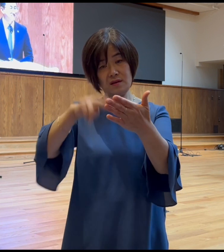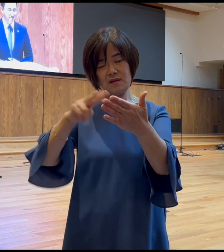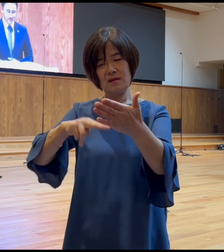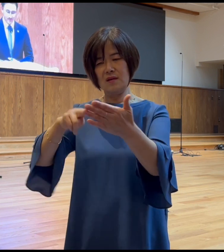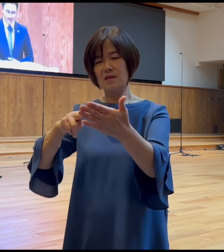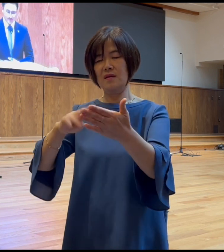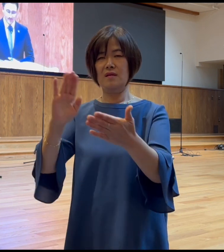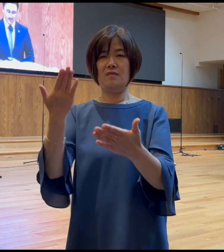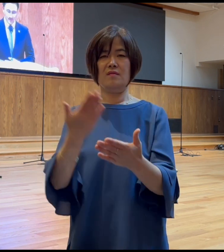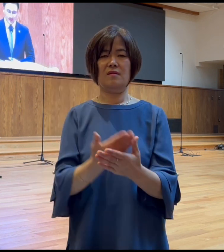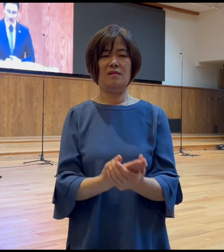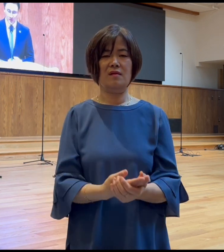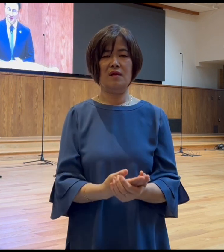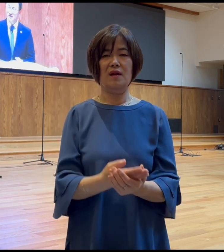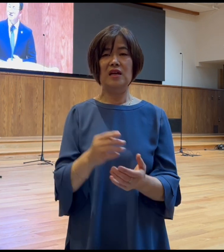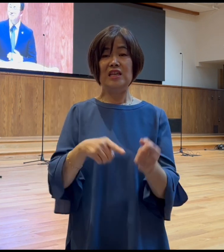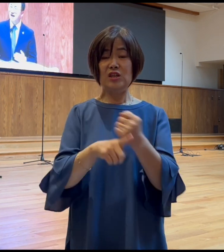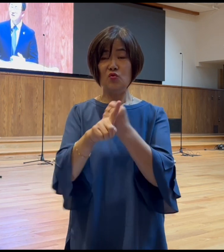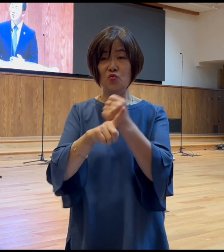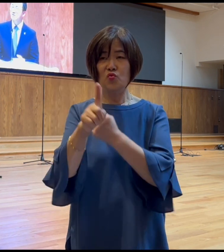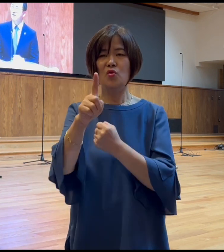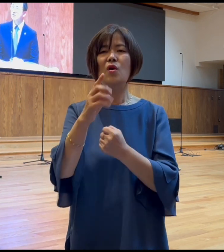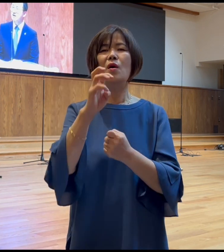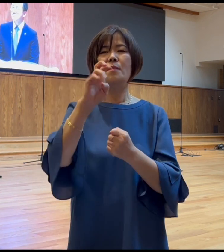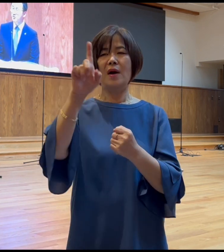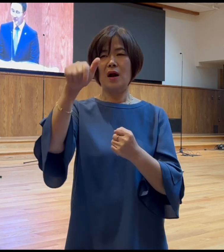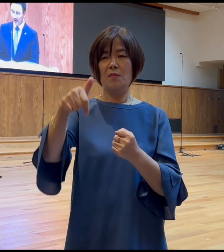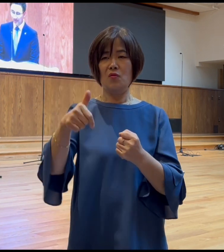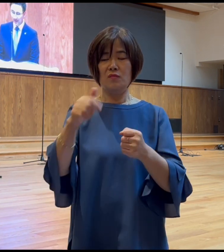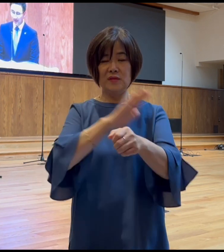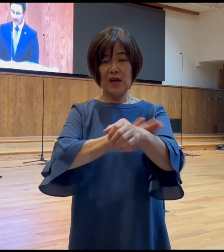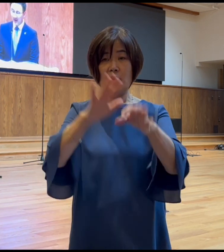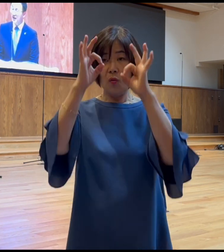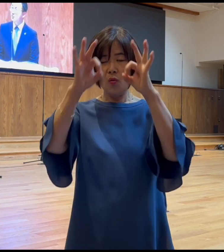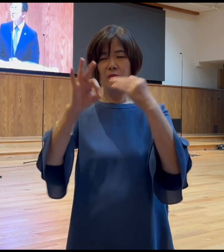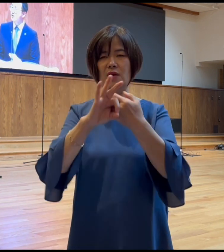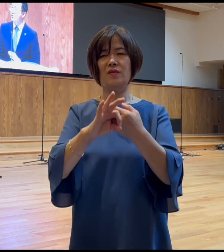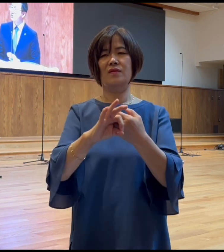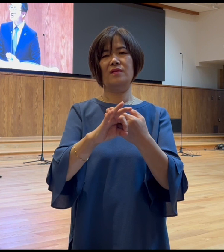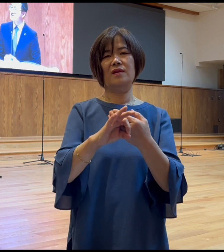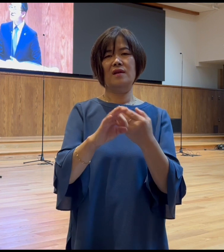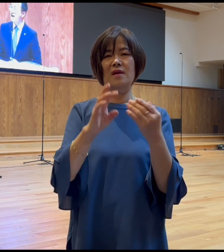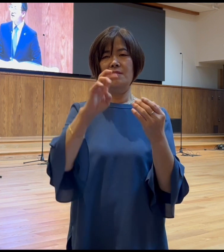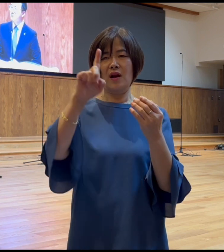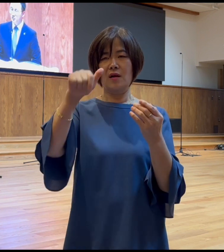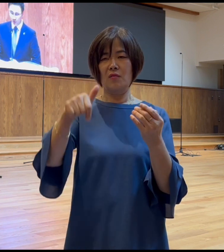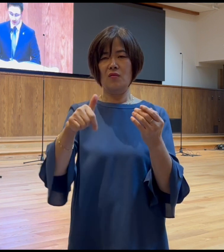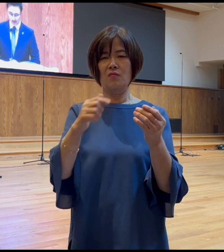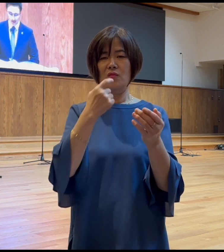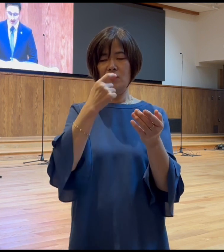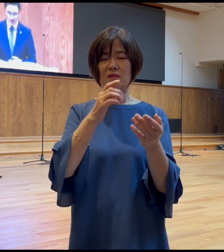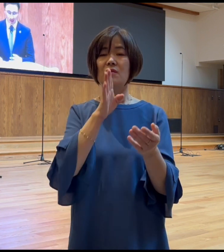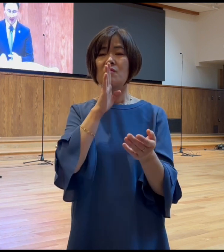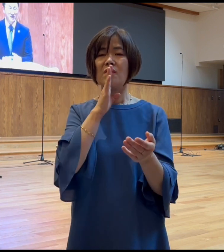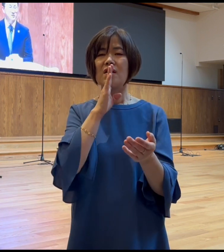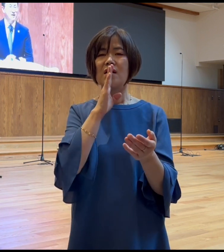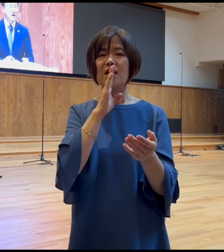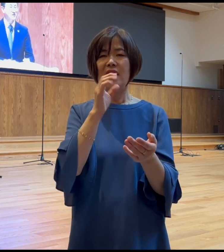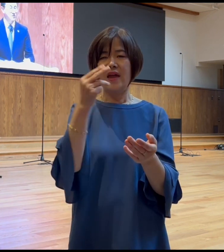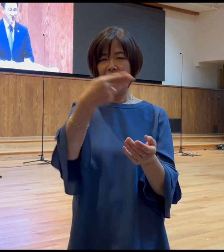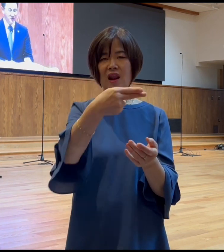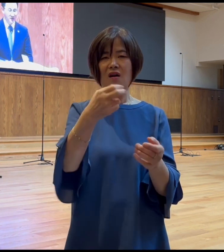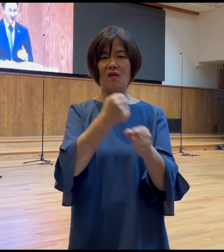그리스도인들이었습니다. 이유는 이 마가복음을 한번 살펴보면 마가복음의 곳곳에 쓰인 아람어 표현들이